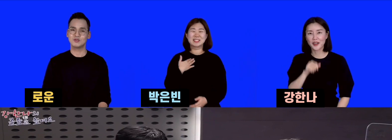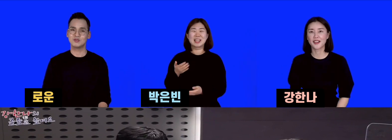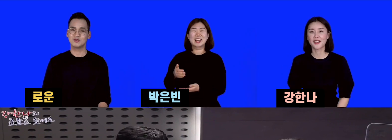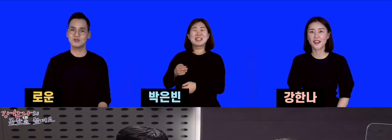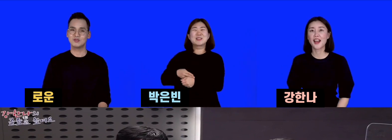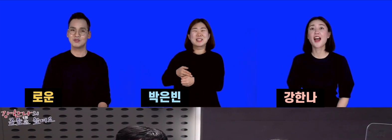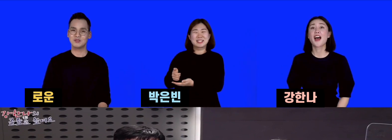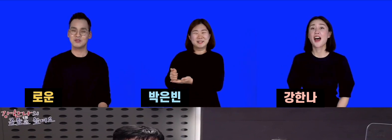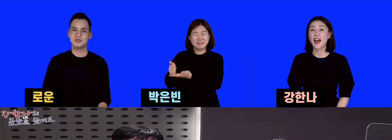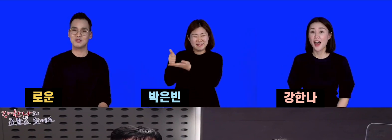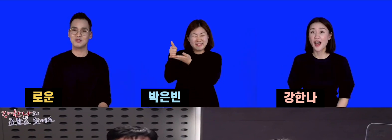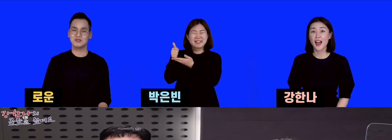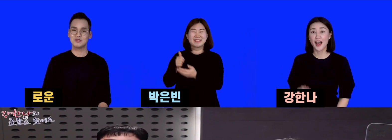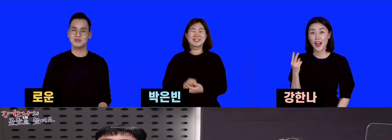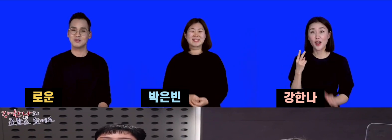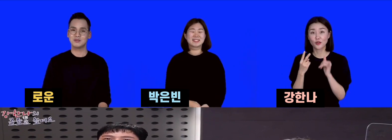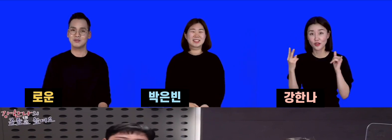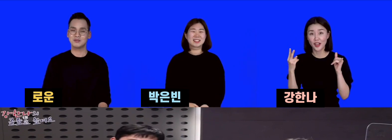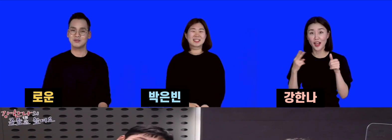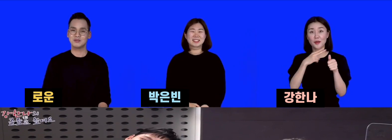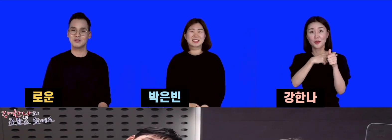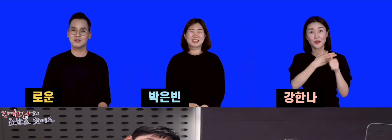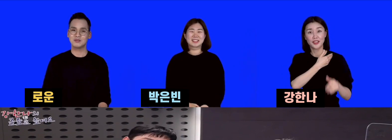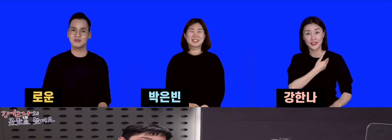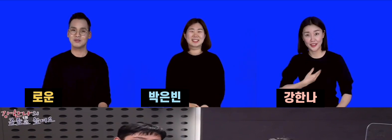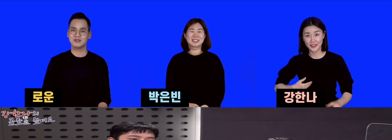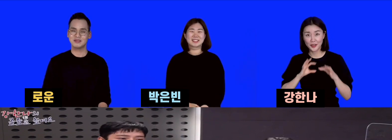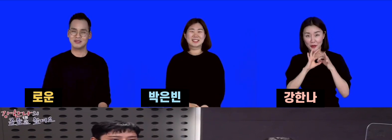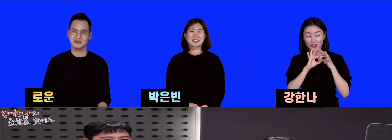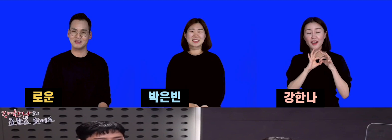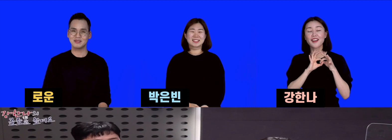스승님이세요 아 스승님이셨네요 관계가